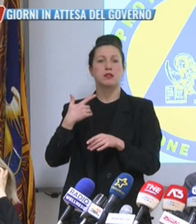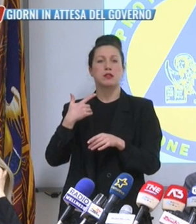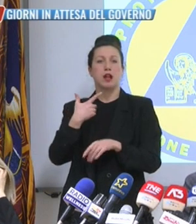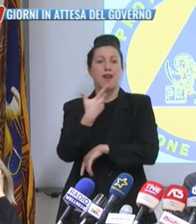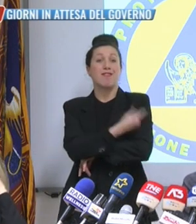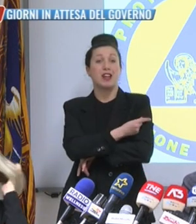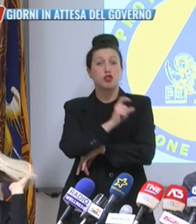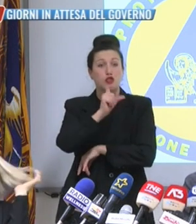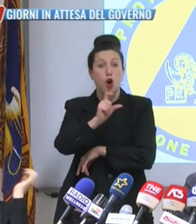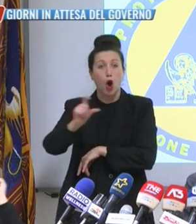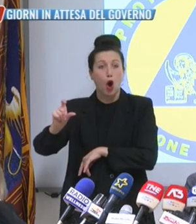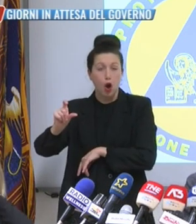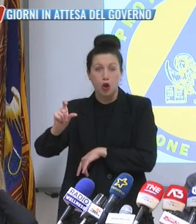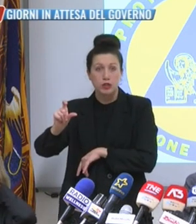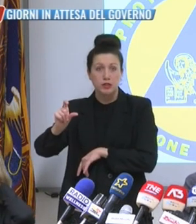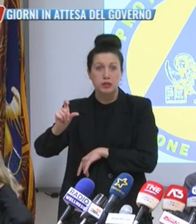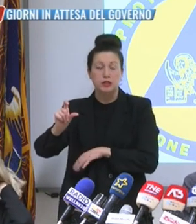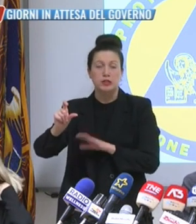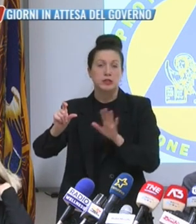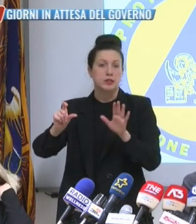Che devo dirvi, aggiungo anche un purtroppo,